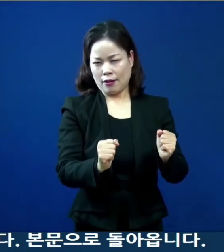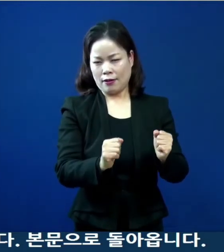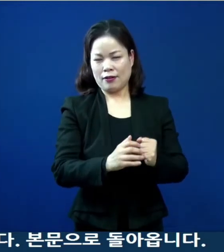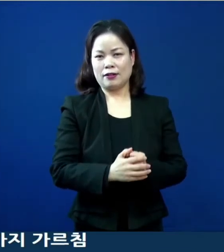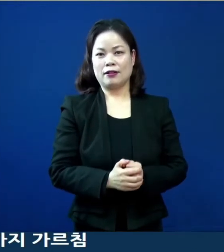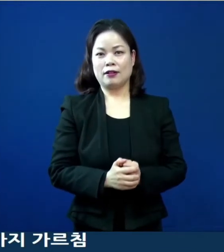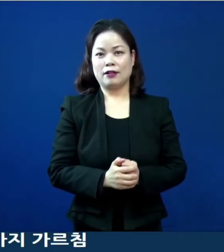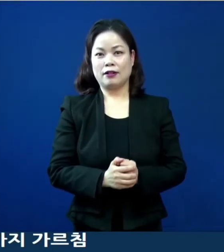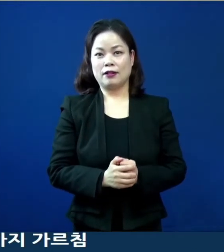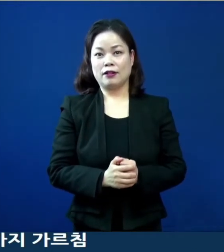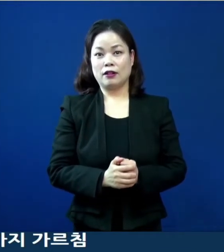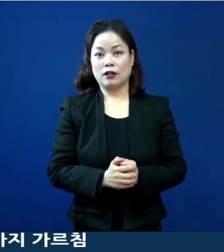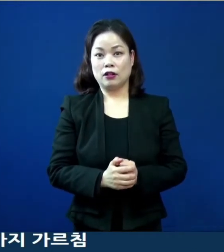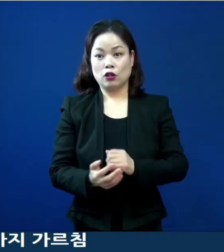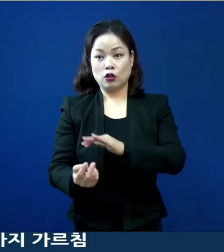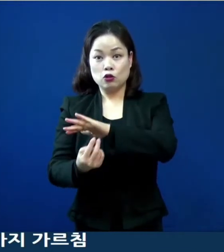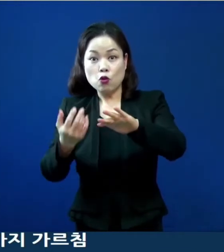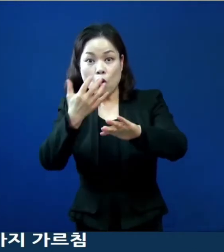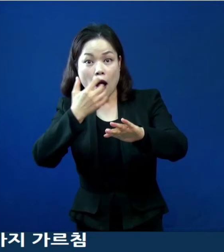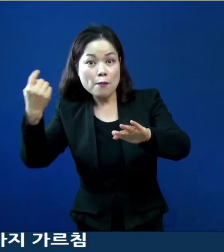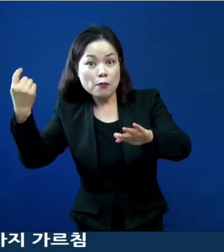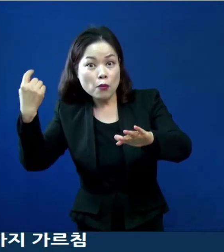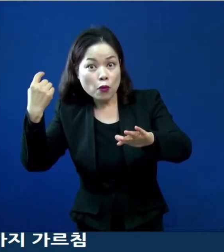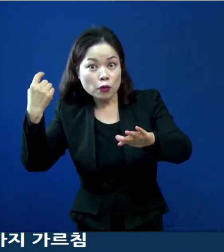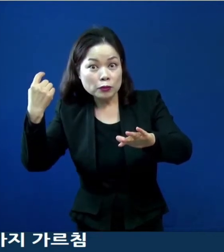거하심에. 요한복음은